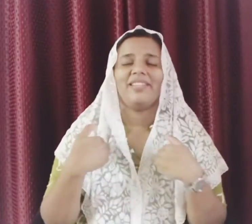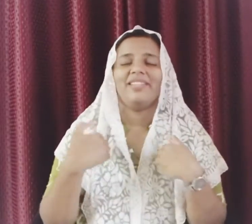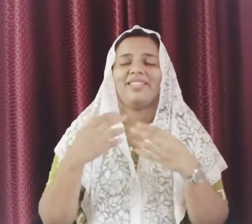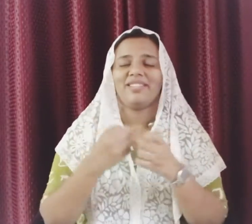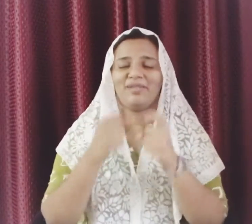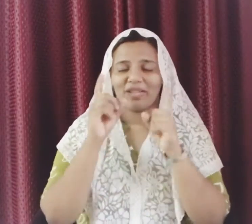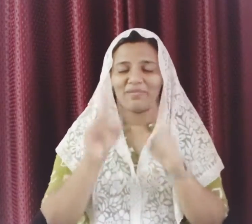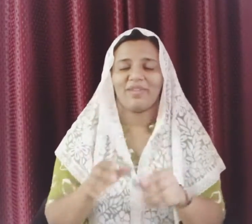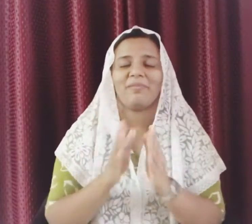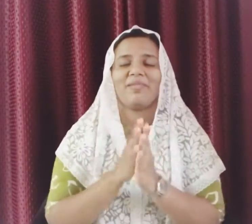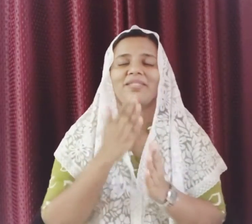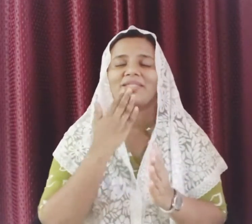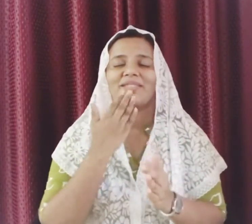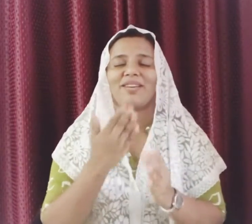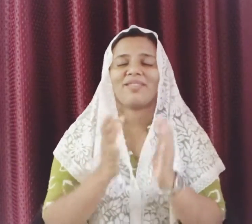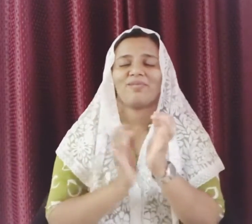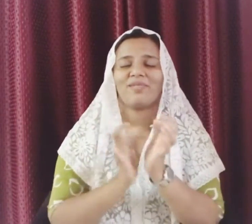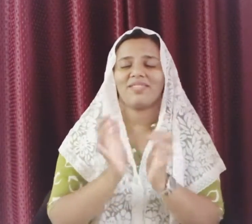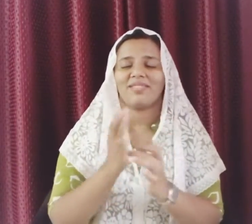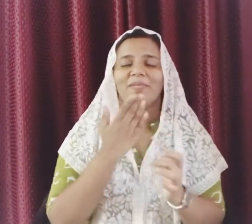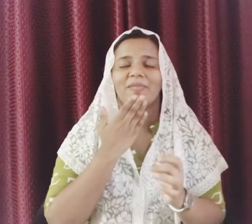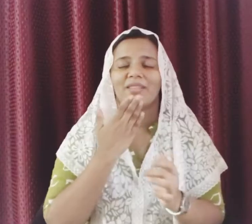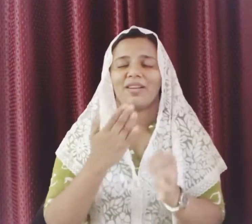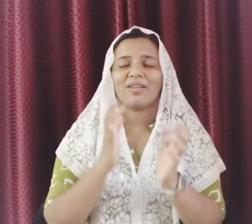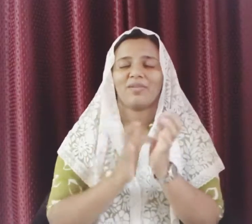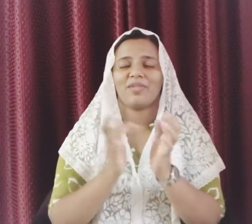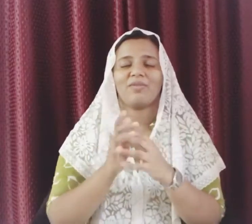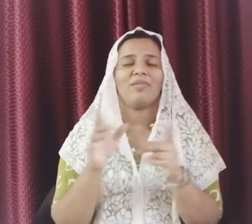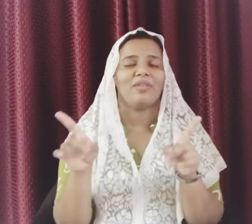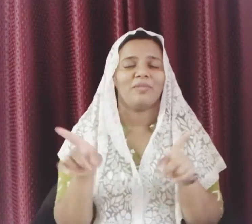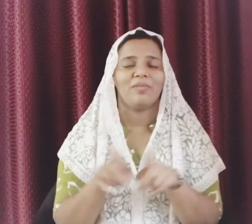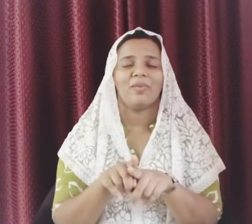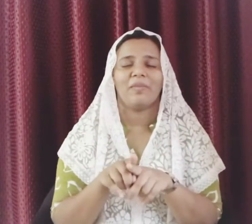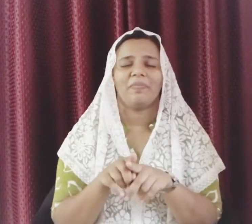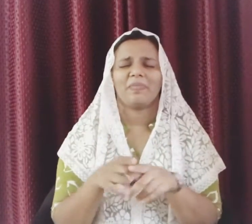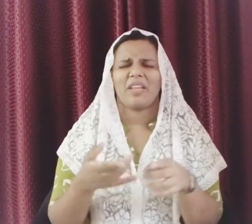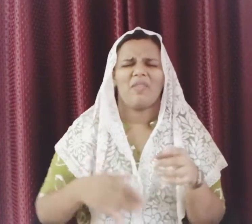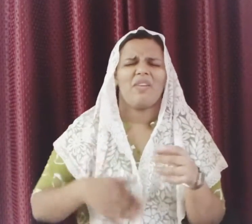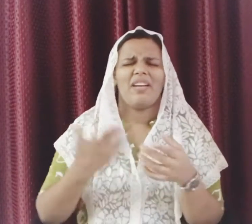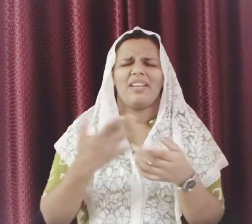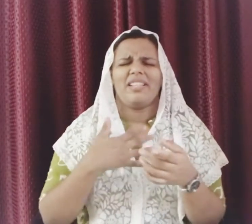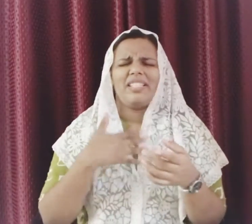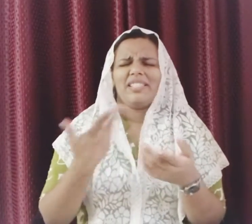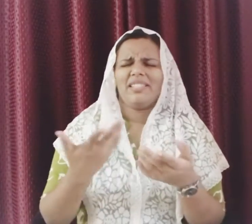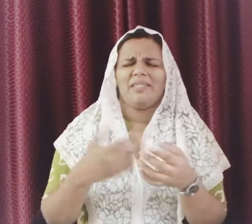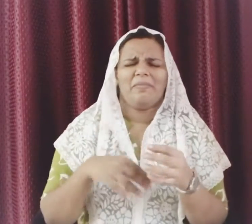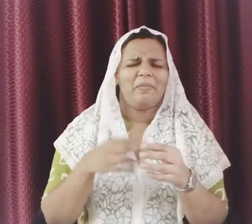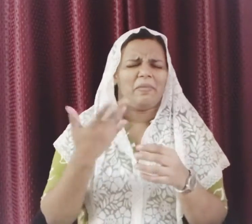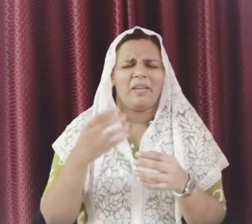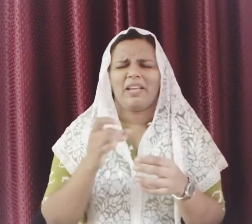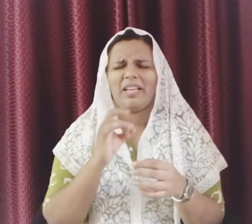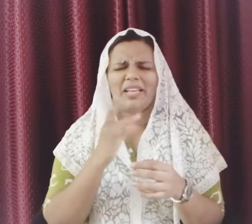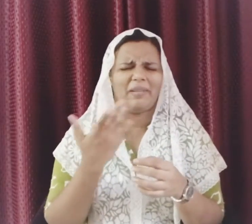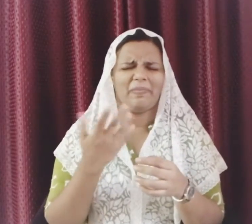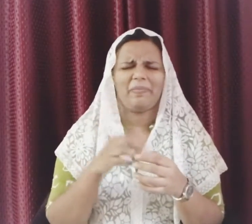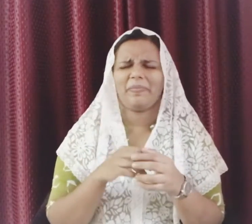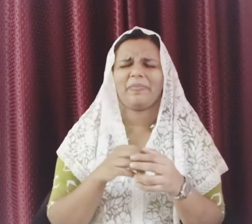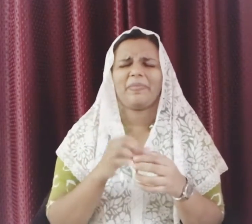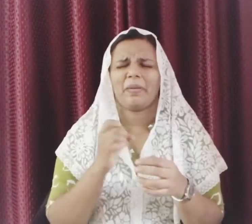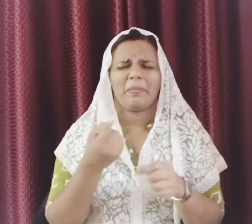സൗഖ്യമാകട്ടെ. ഹല്ലേലൂയ. നന്ദി കർത്താവേ, നന്ദി കർത്താവേ, നന്ദി കർത്താവേ. അതുപോലെ അമൻ വയറിനകത്തും നെഞ്ചിനകത്തും എരിച്ചിലിനാൽ ഭാരപ്പെടുന്നവർക്ക് വേണ്ടി പ്രാർത്ഥിക്കുന്നു.